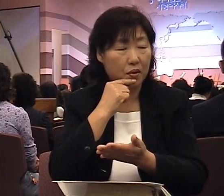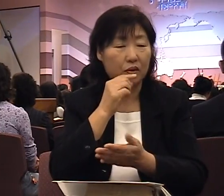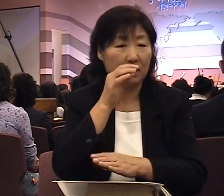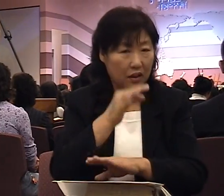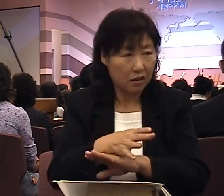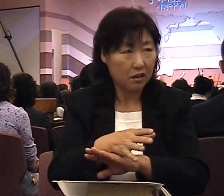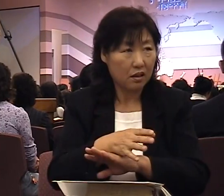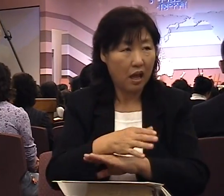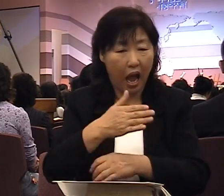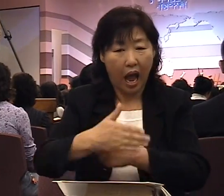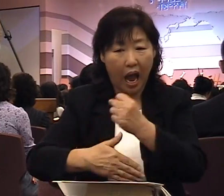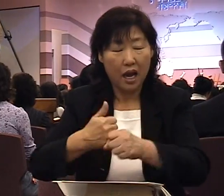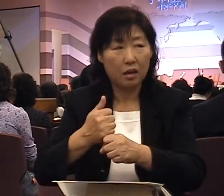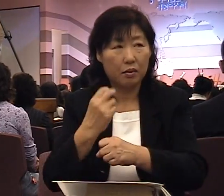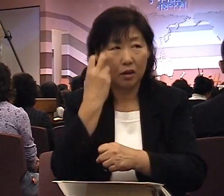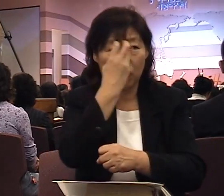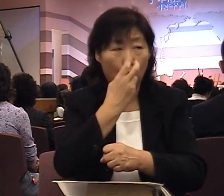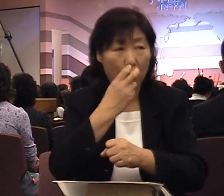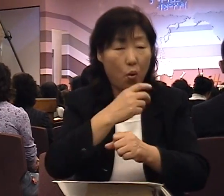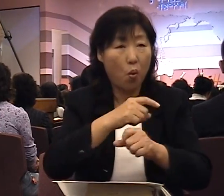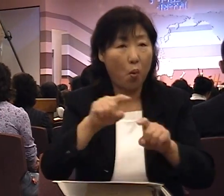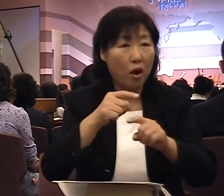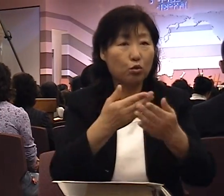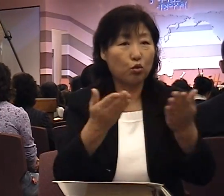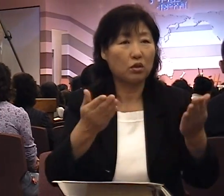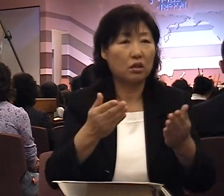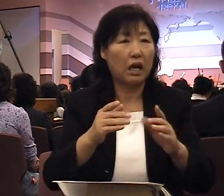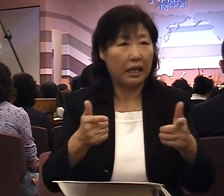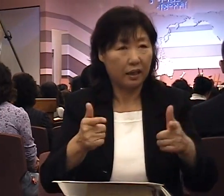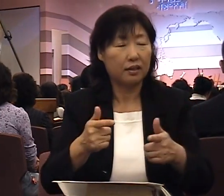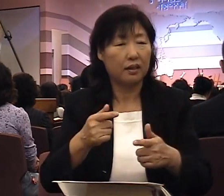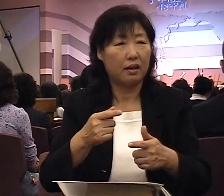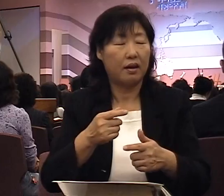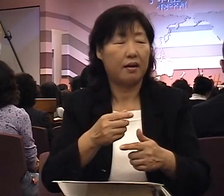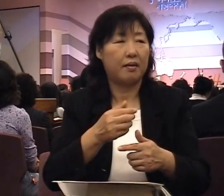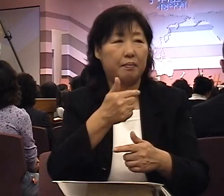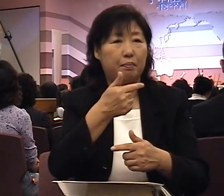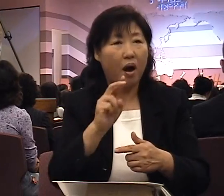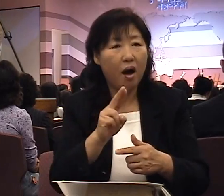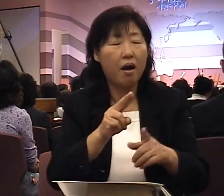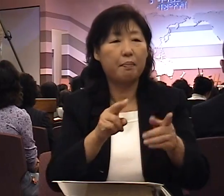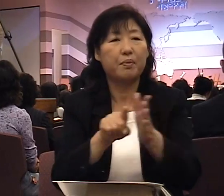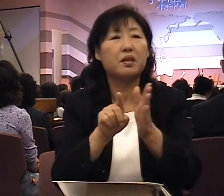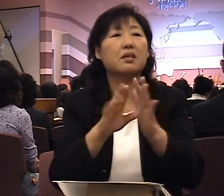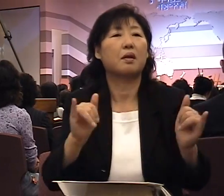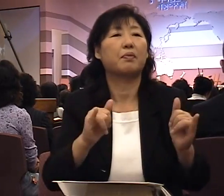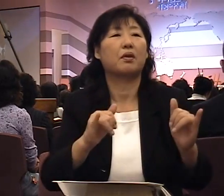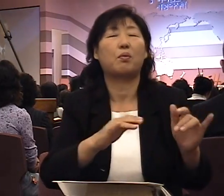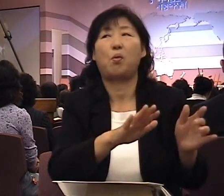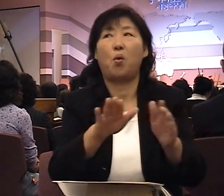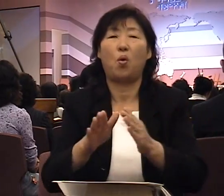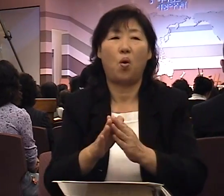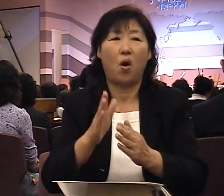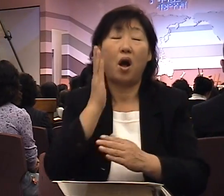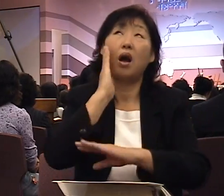하나님께서 돌보지 아니하시게. 믿음 작은 세대들이 하늘을